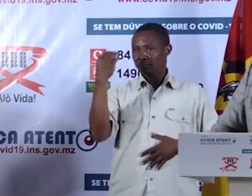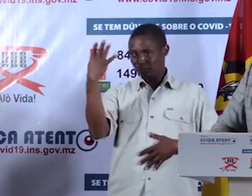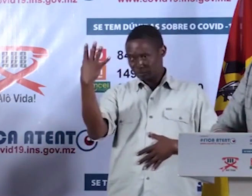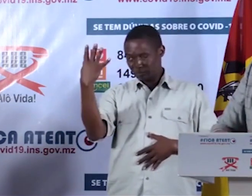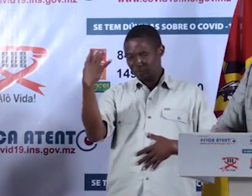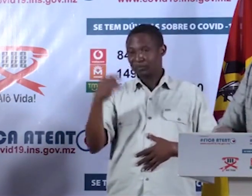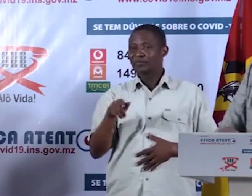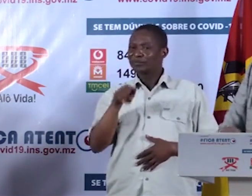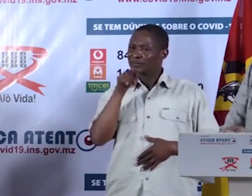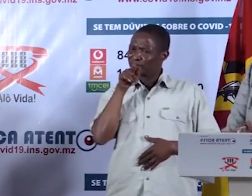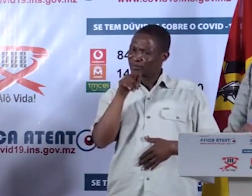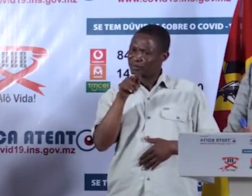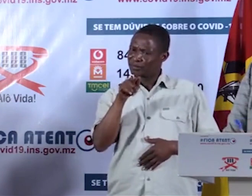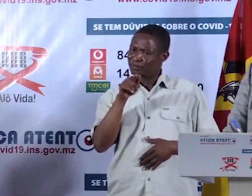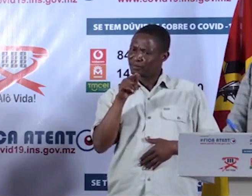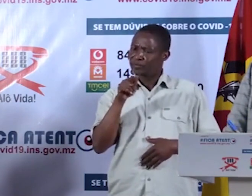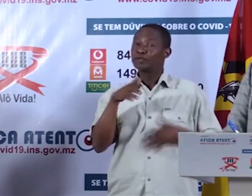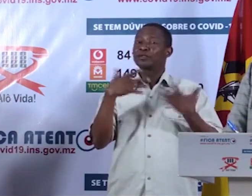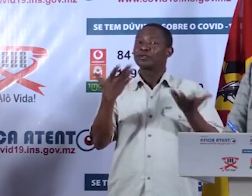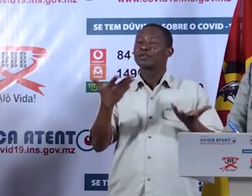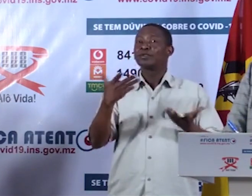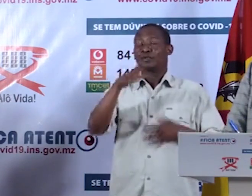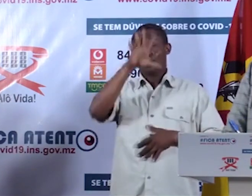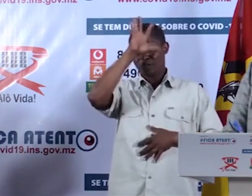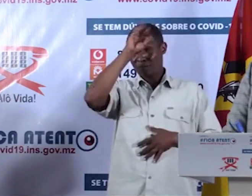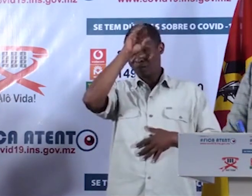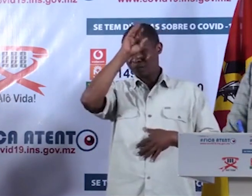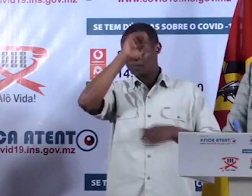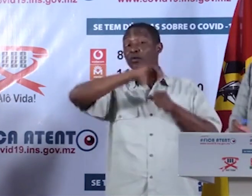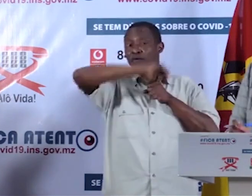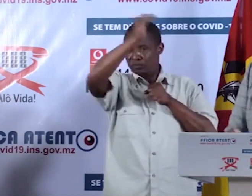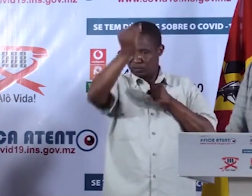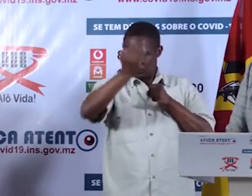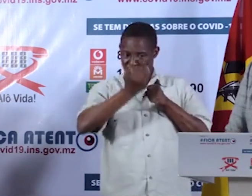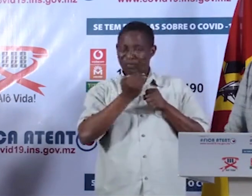um controle de caso regressado de Afungi.